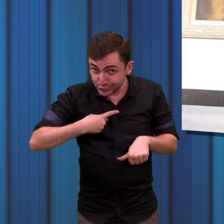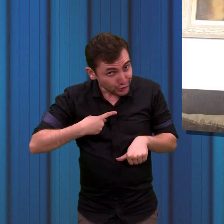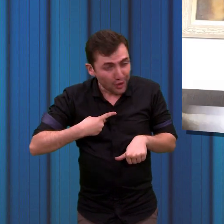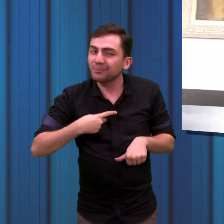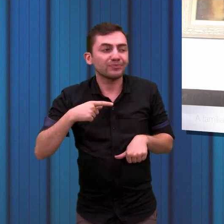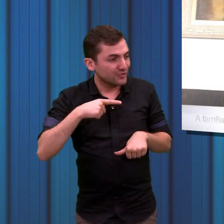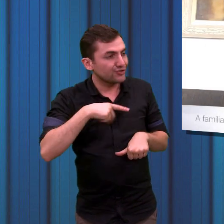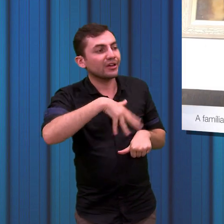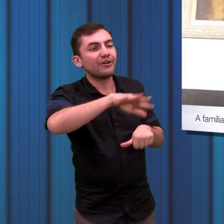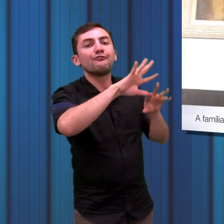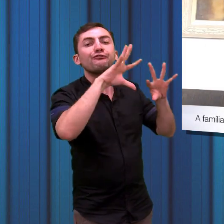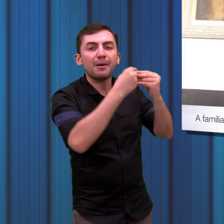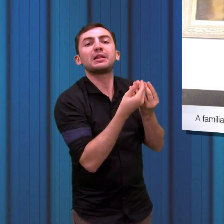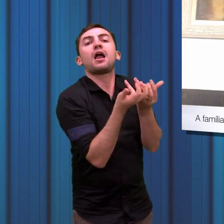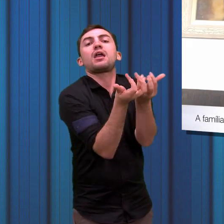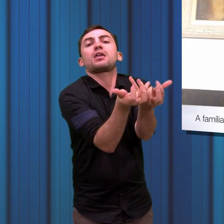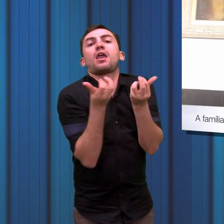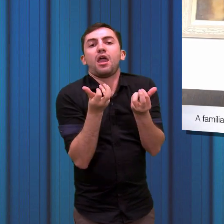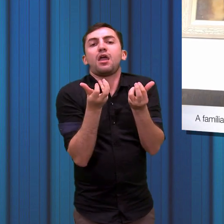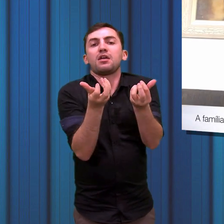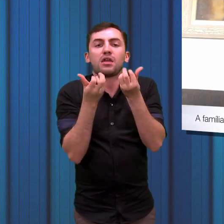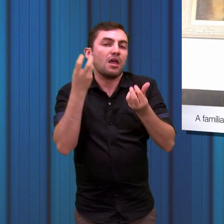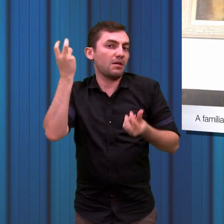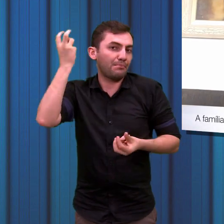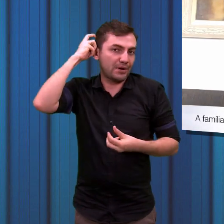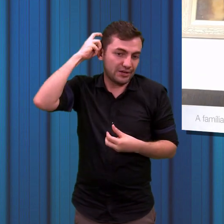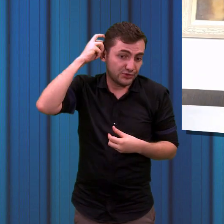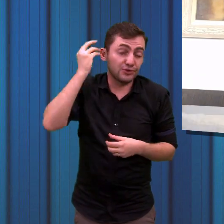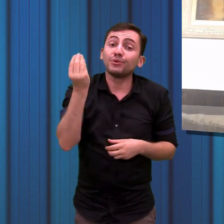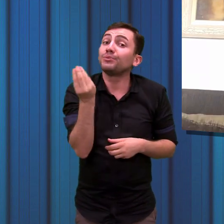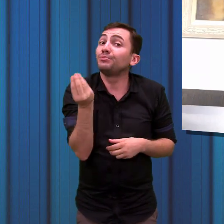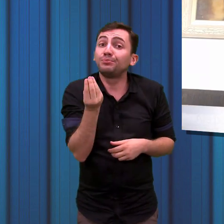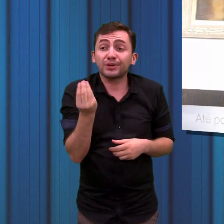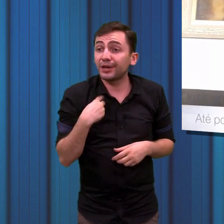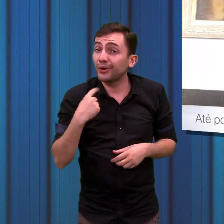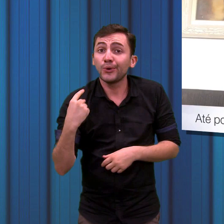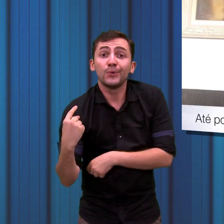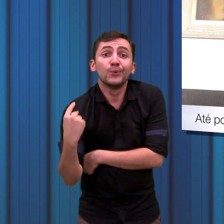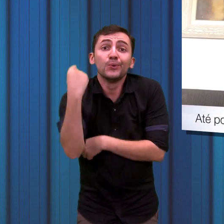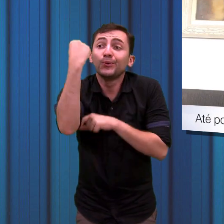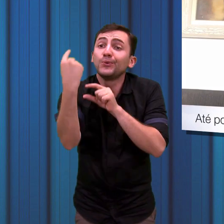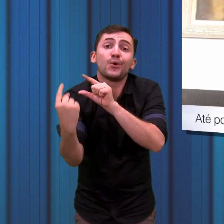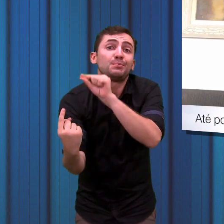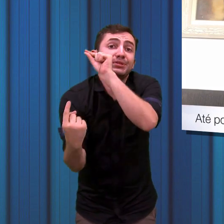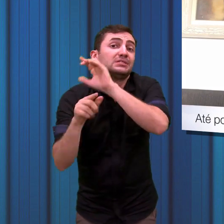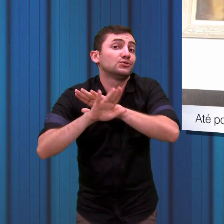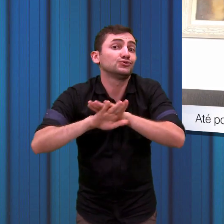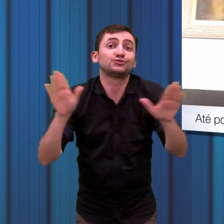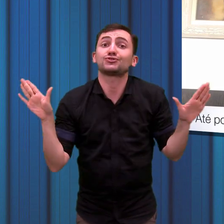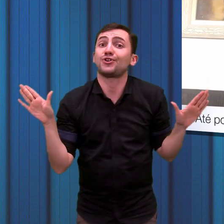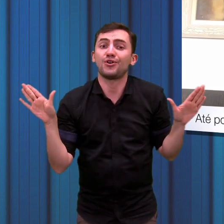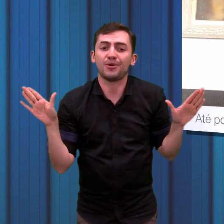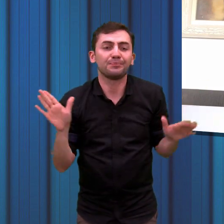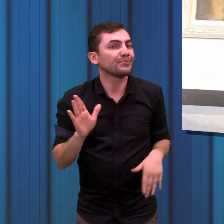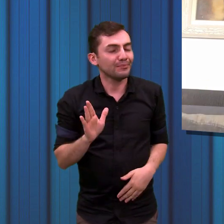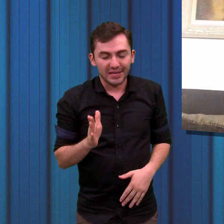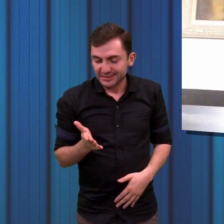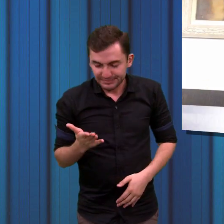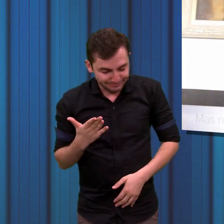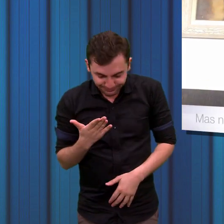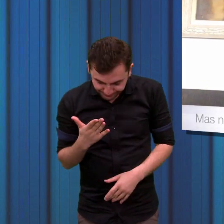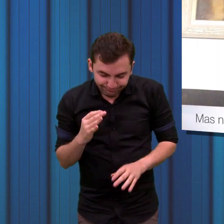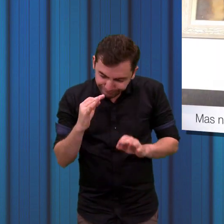dependiam só de mim. A família inteira queria e queria muito que o Guilherme fizesse o implante. Até porque era o único recurso que tinha